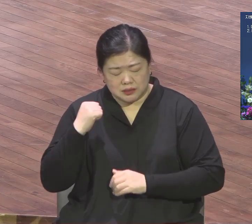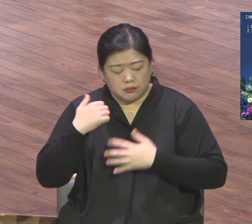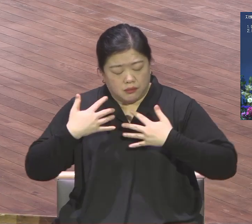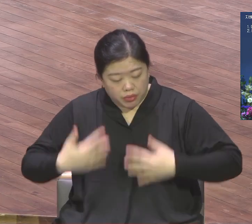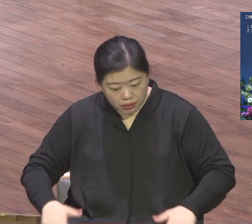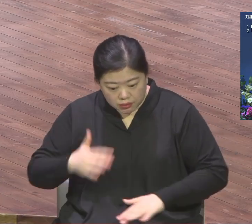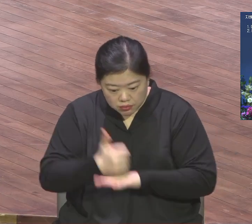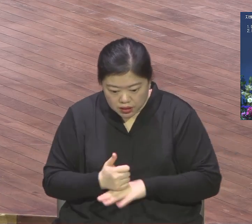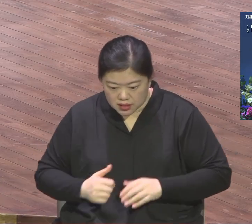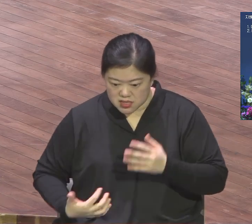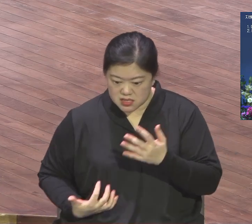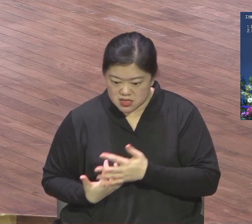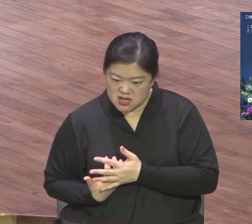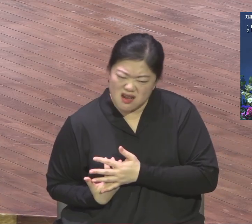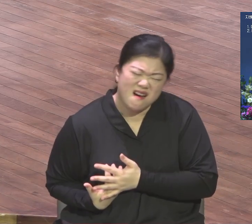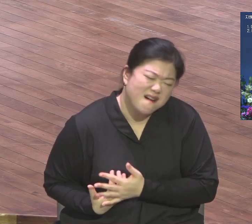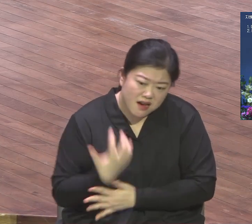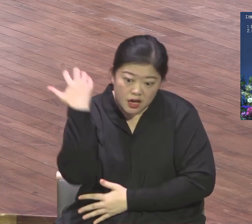잡아버려.